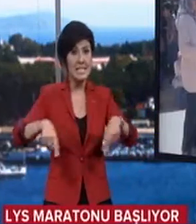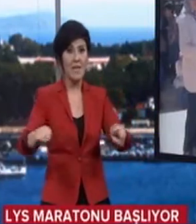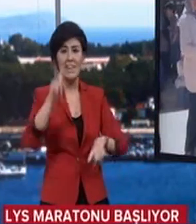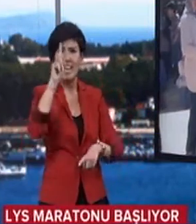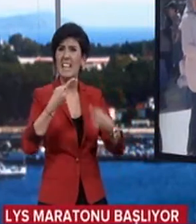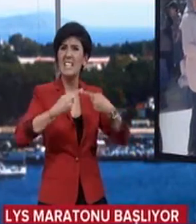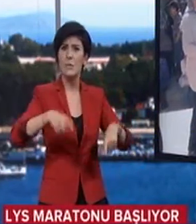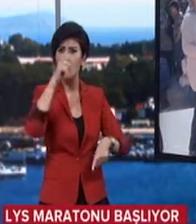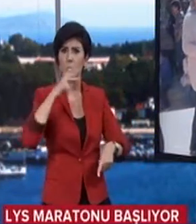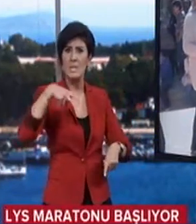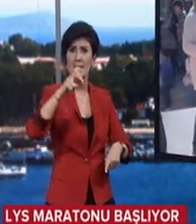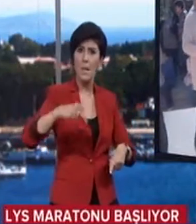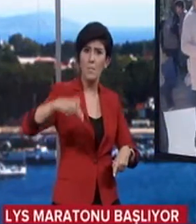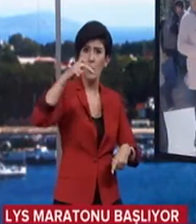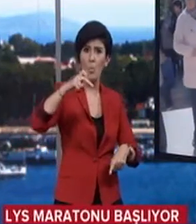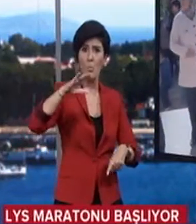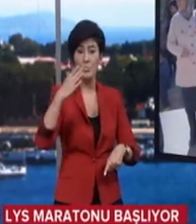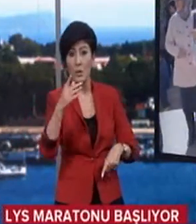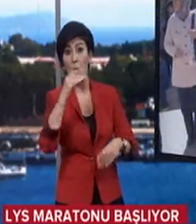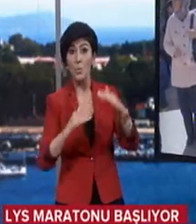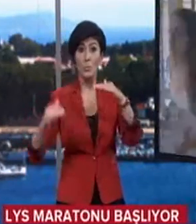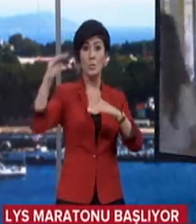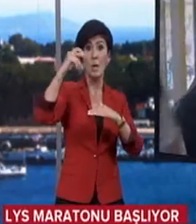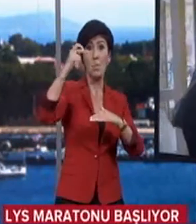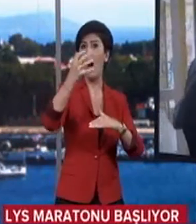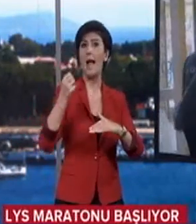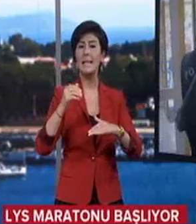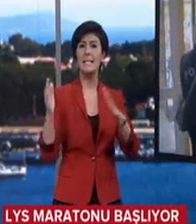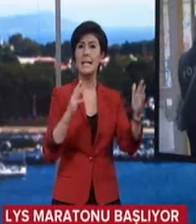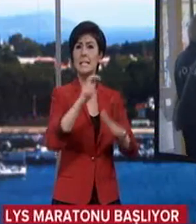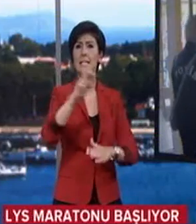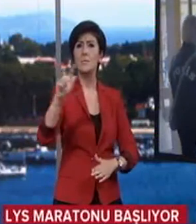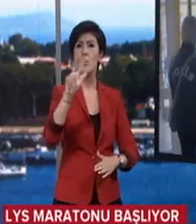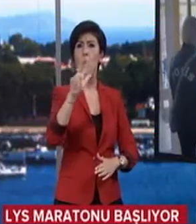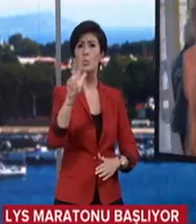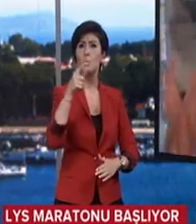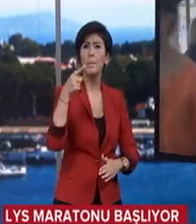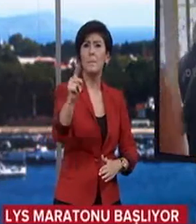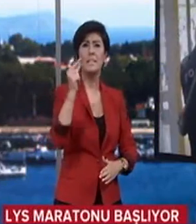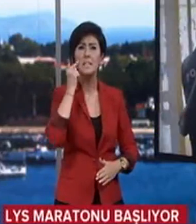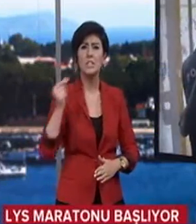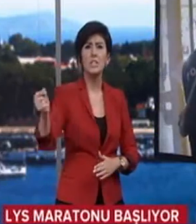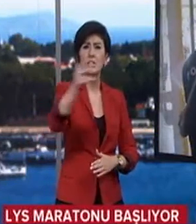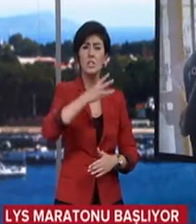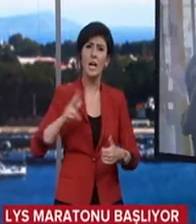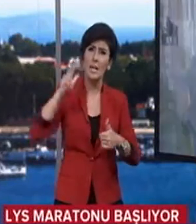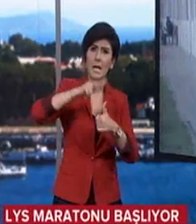sınavına ilk sınavda 180 ve üzeri puan alan yaklaşık 830 bin kişi katılmaya